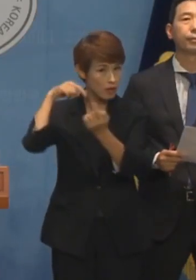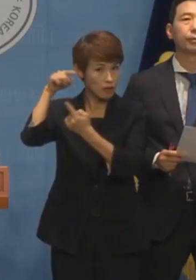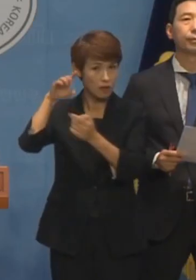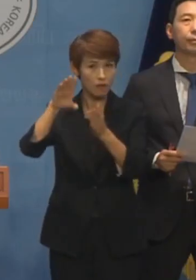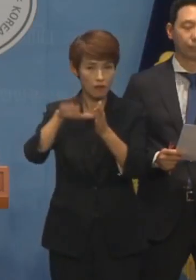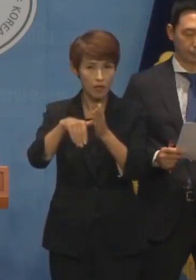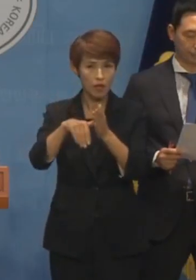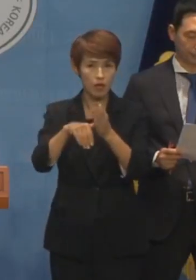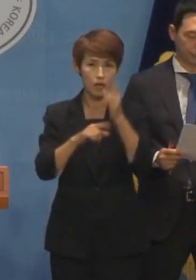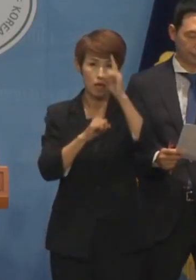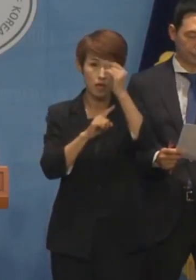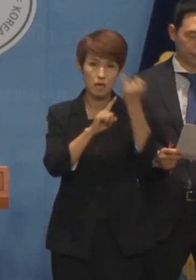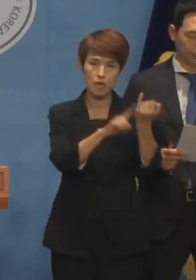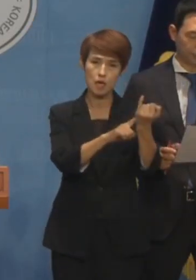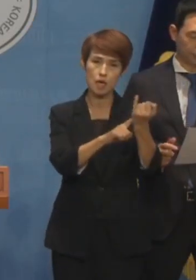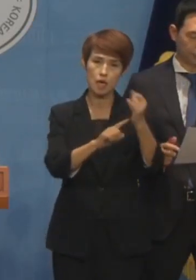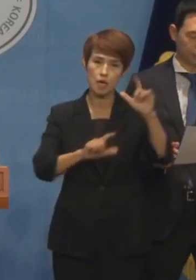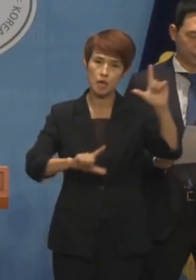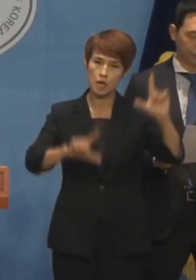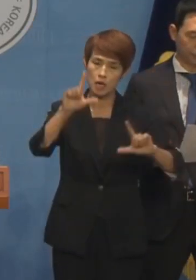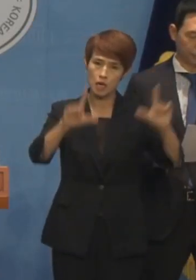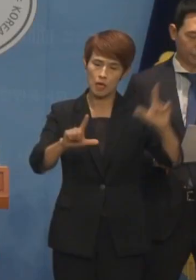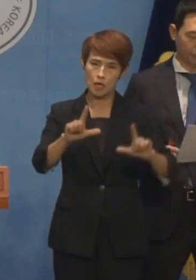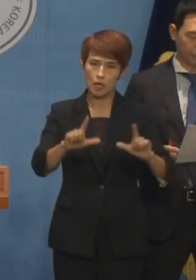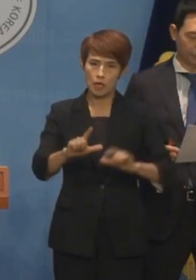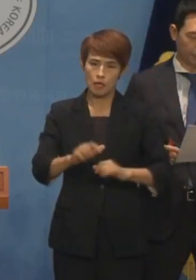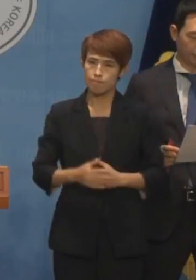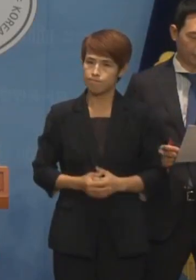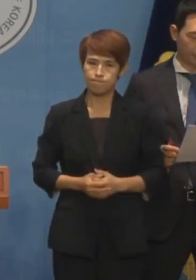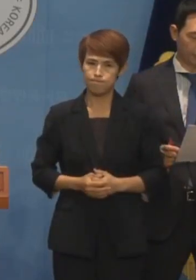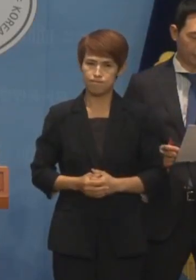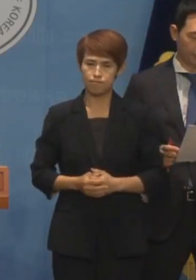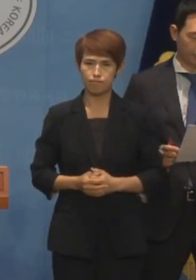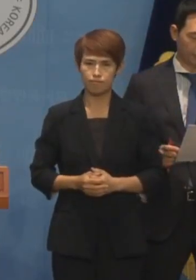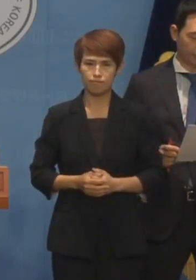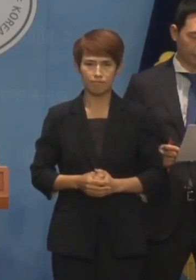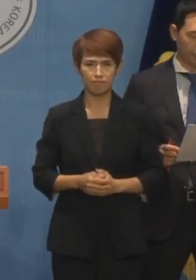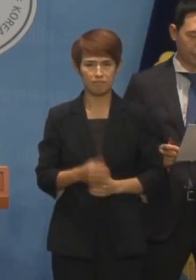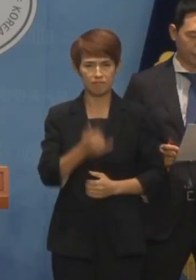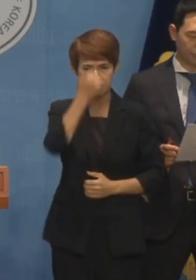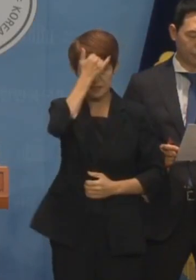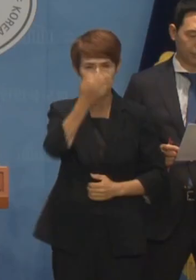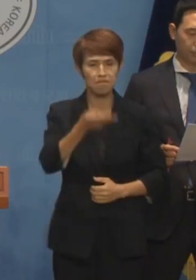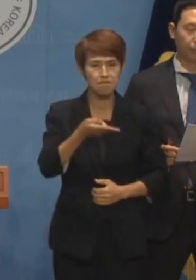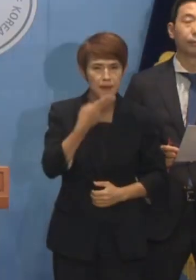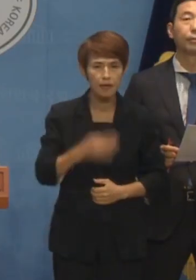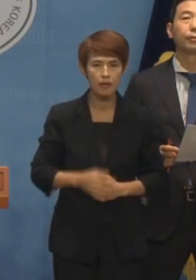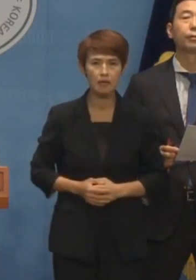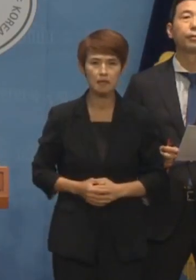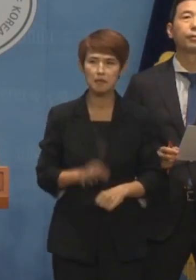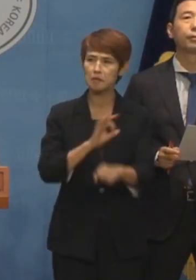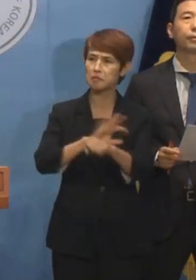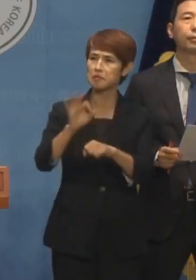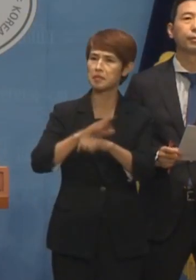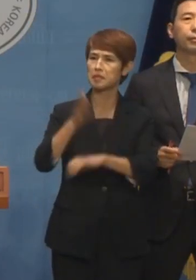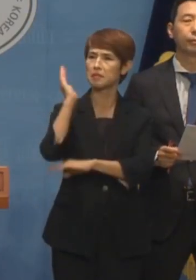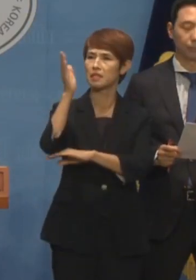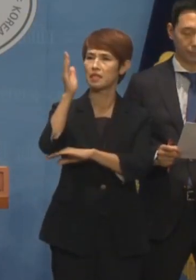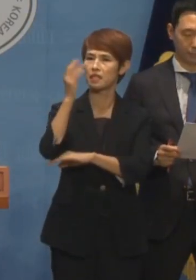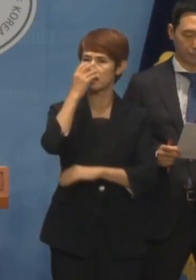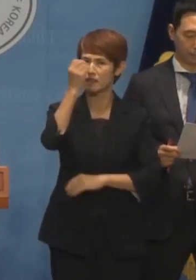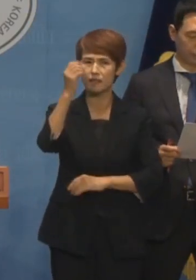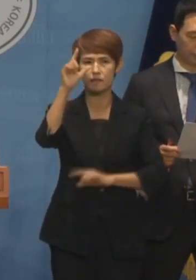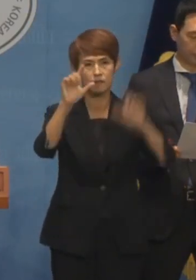태도는 매우 불손하고 성실하지 못하고 자질 검증에 대해서 제대로 대응하지